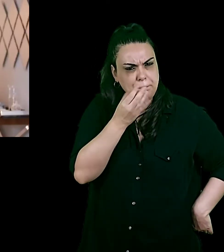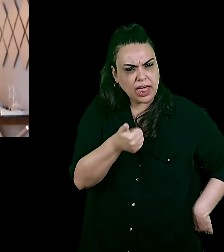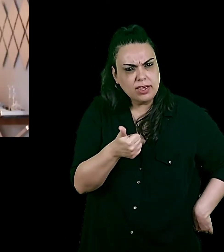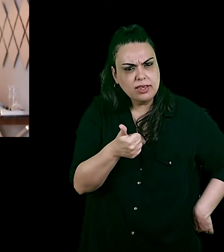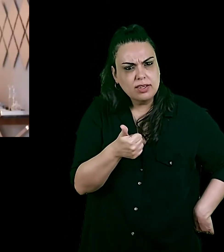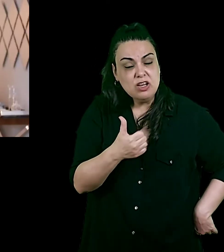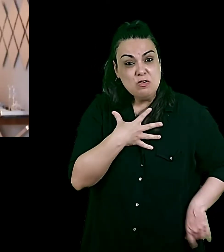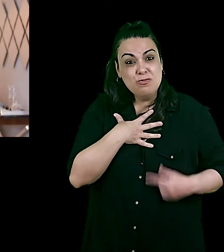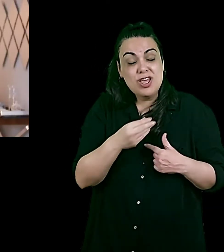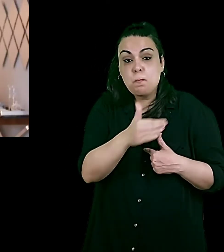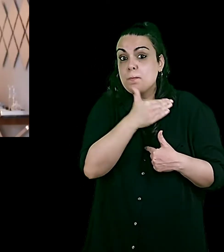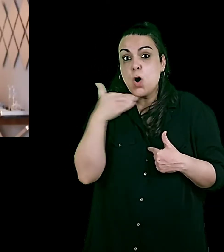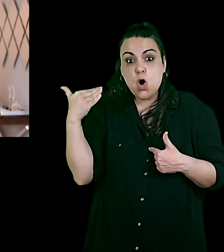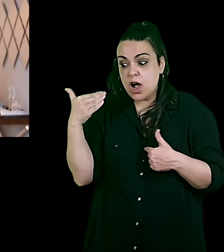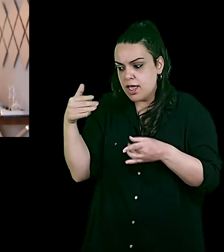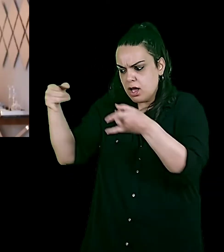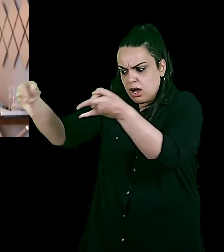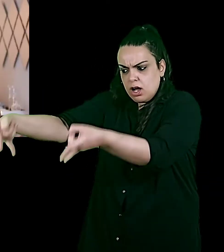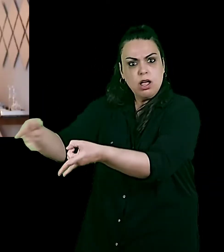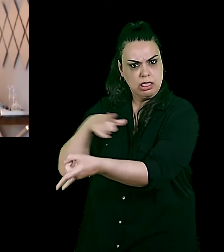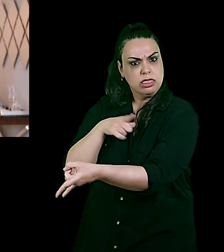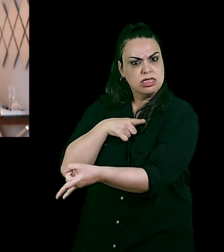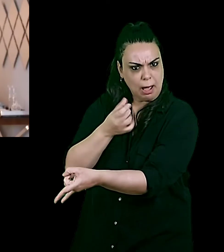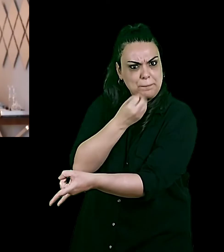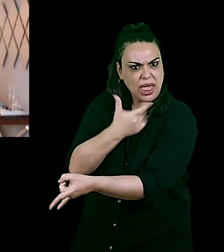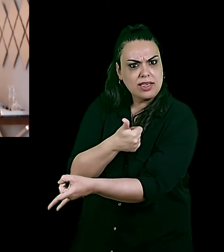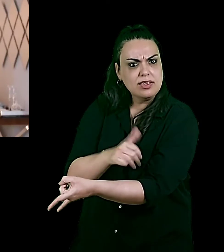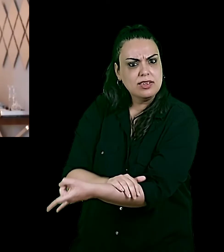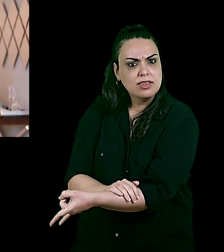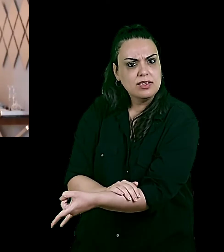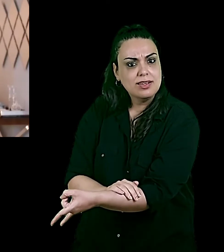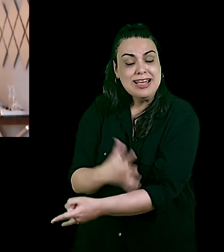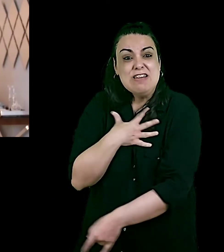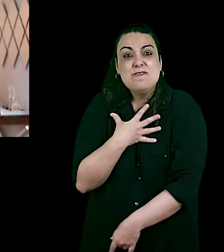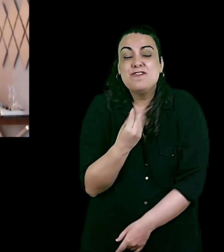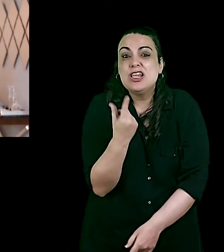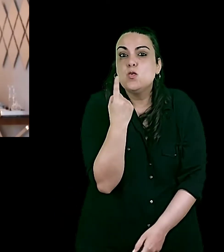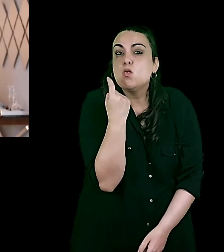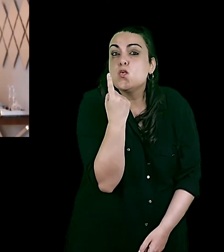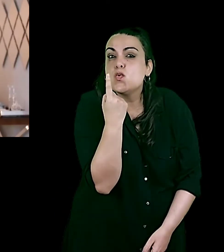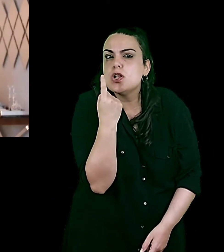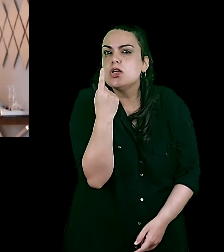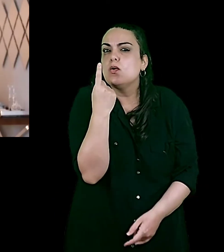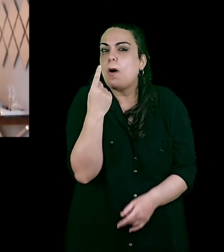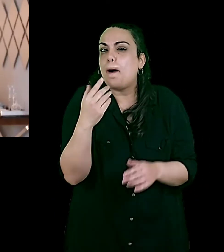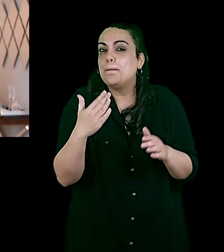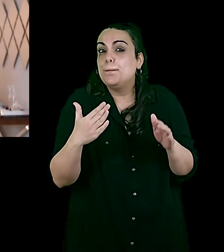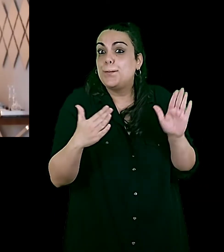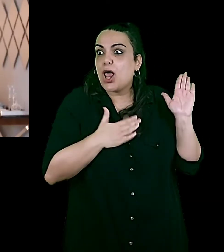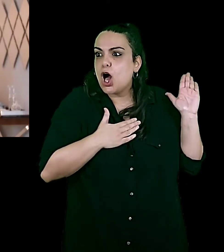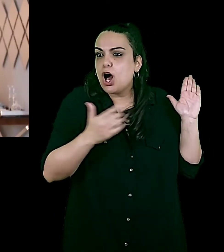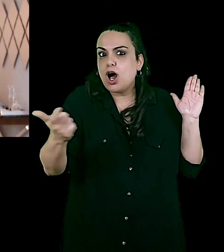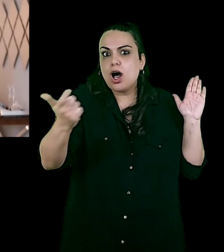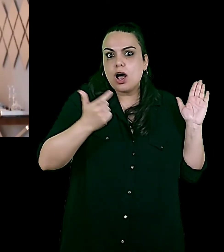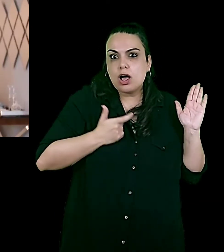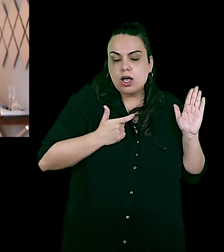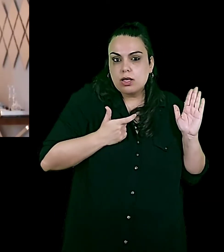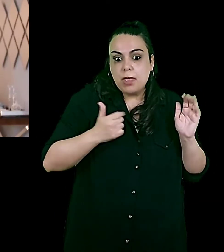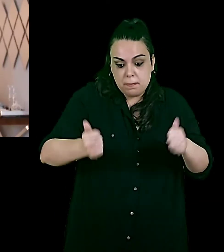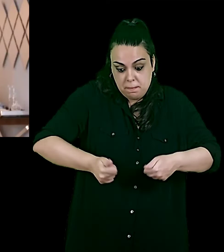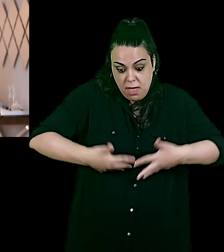filho morto num cômodo da casa, tá tudo bem? O filho único, resultado de uma promessa que ela